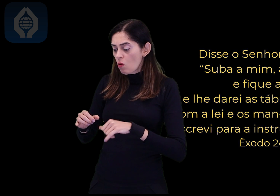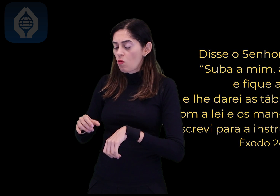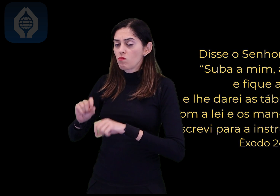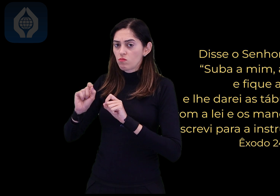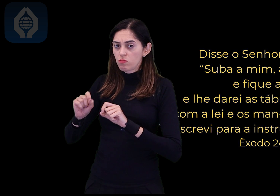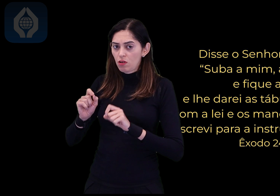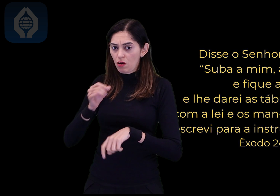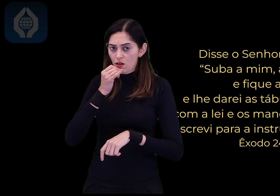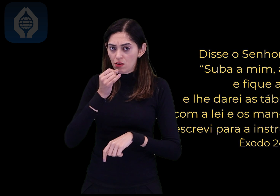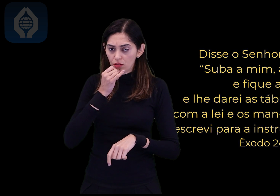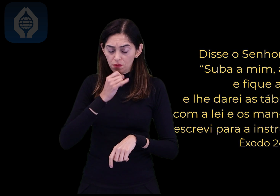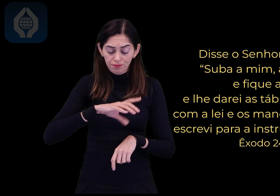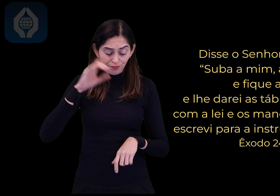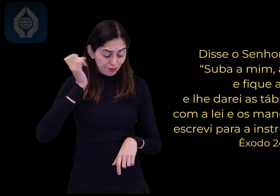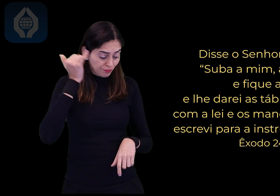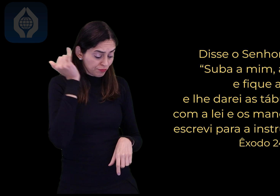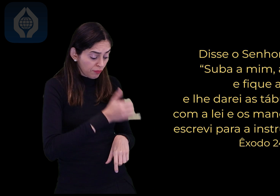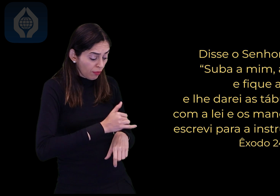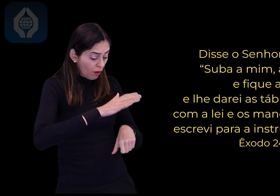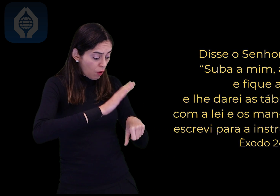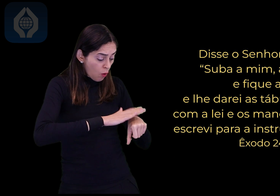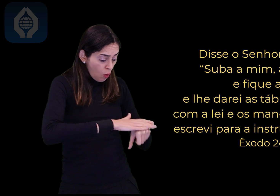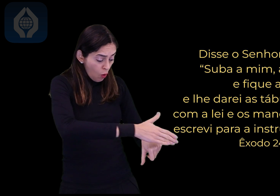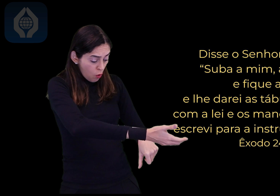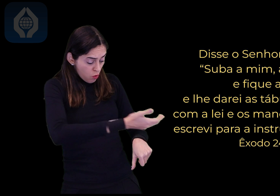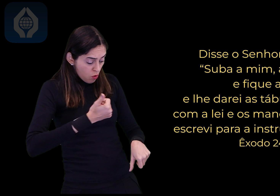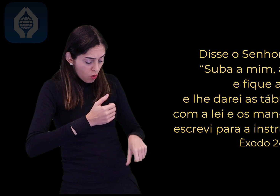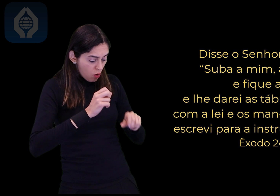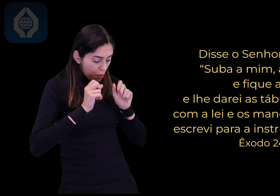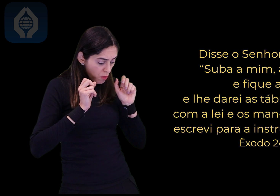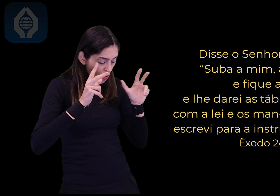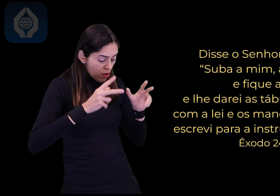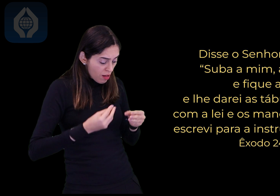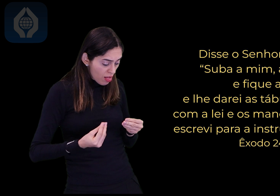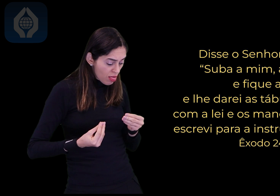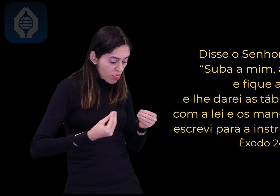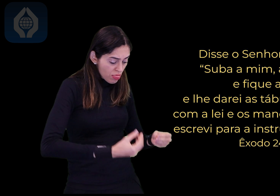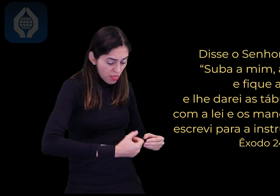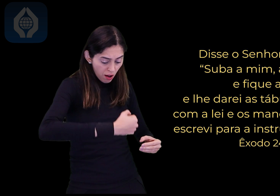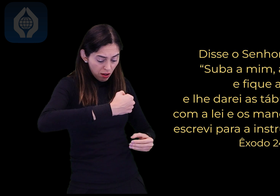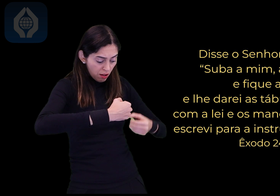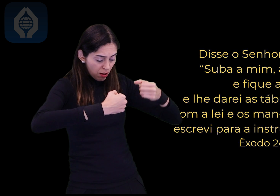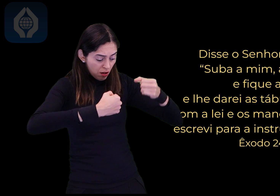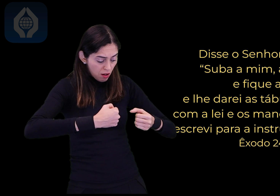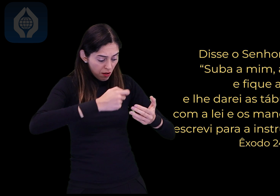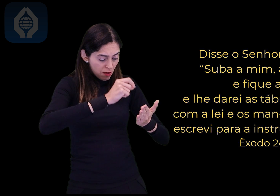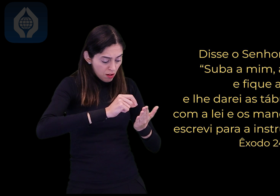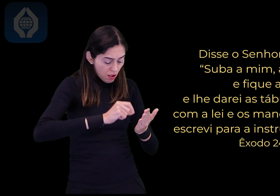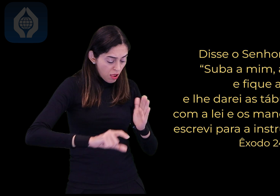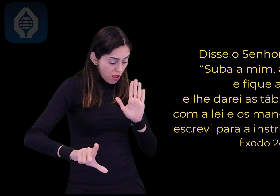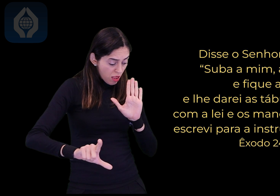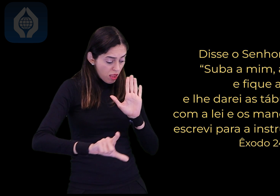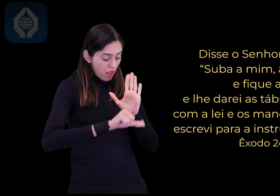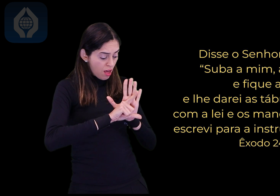aqui. E lhe darei as tábuas de pedra com a lei e os mandamentos que escrevi para